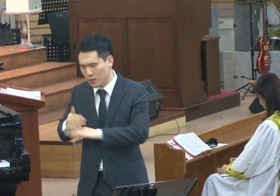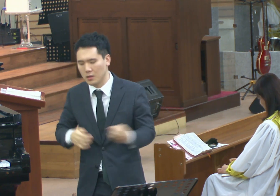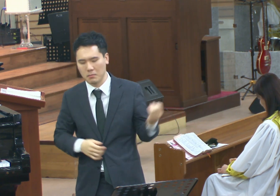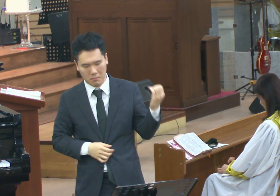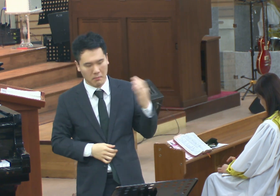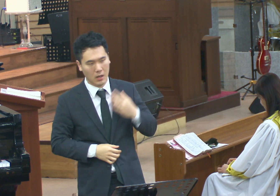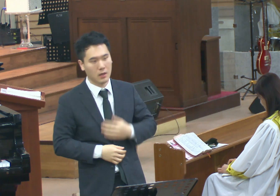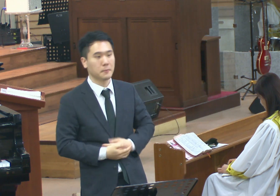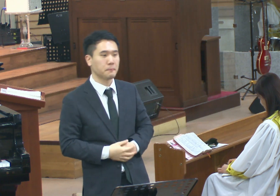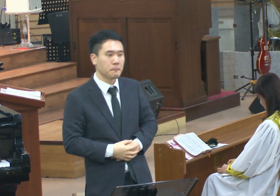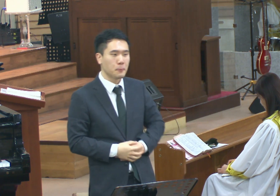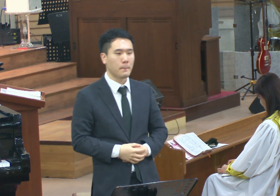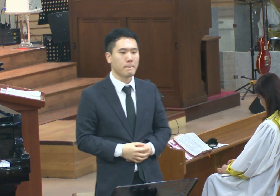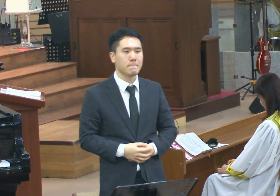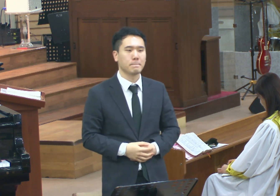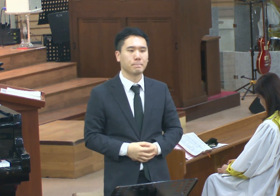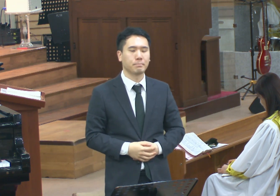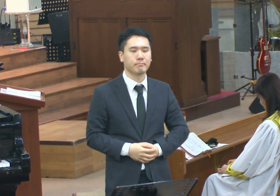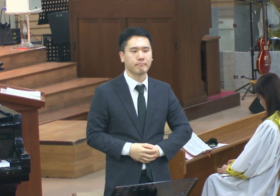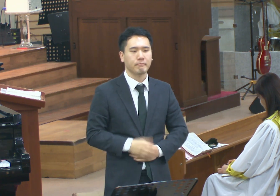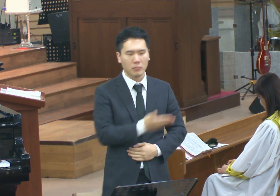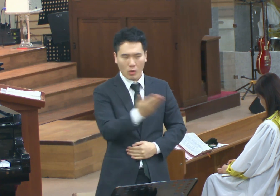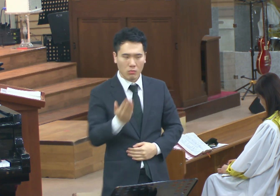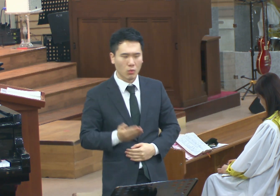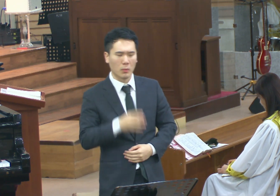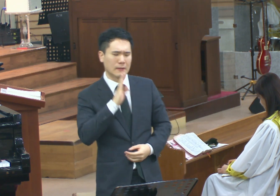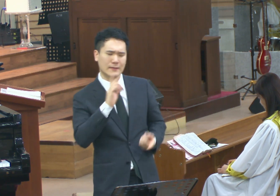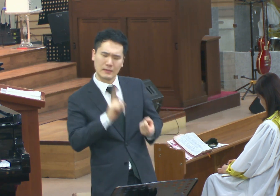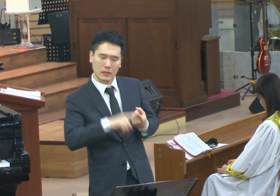중요한 그런 모습입니까?